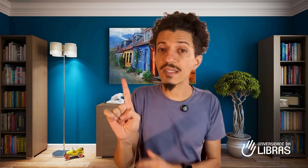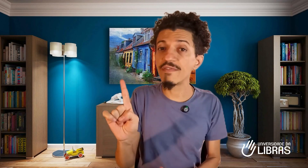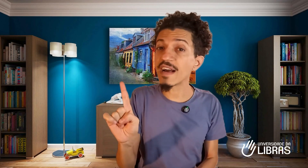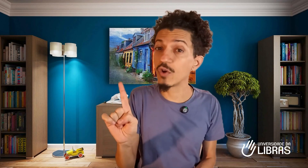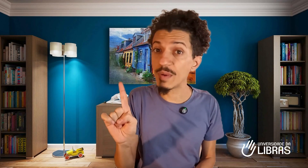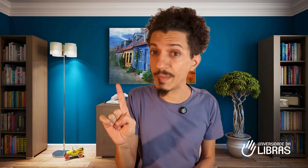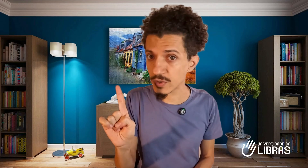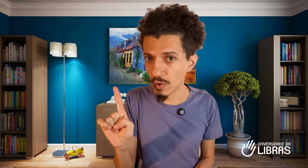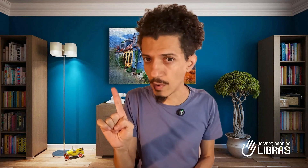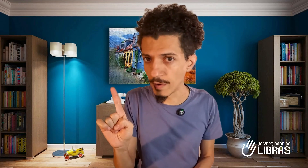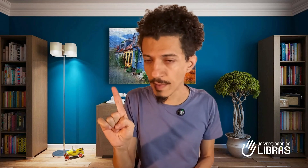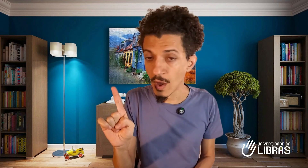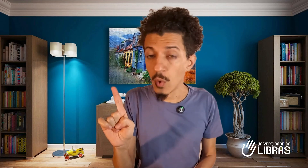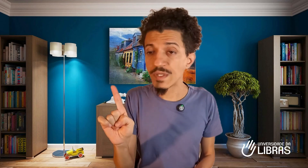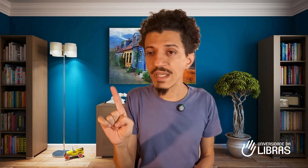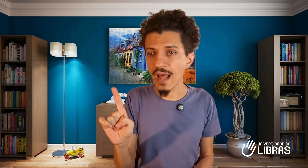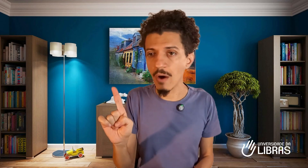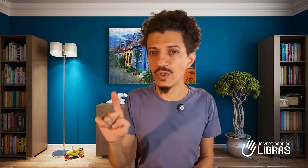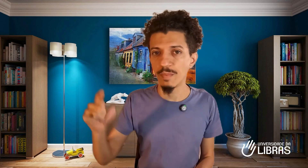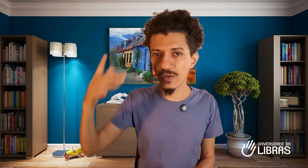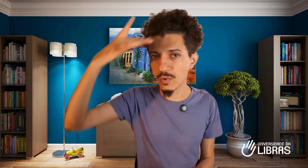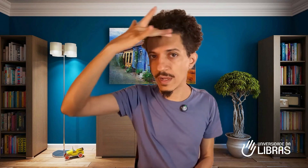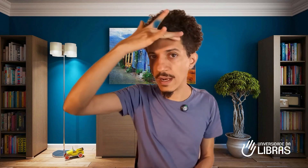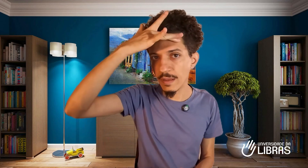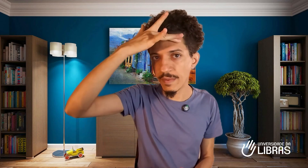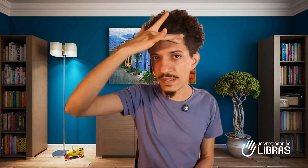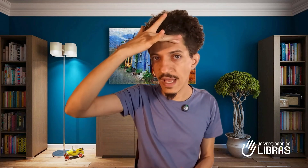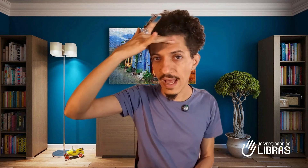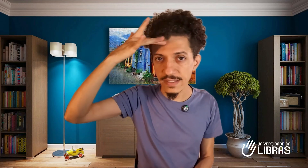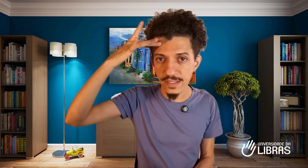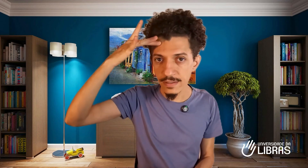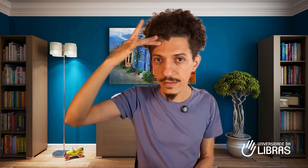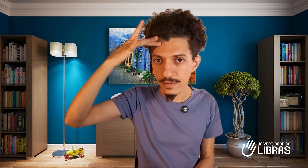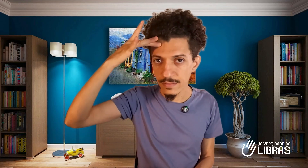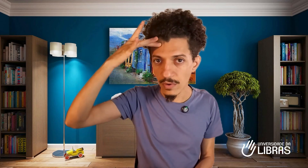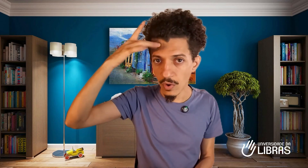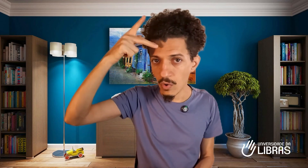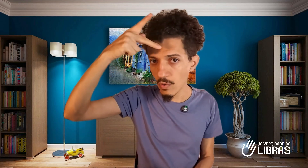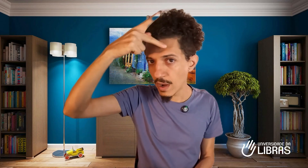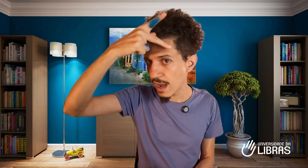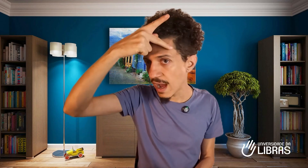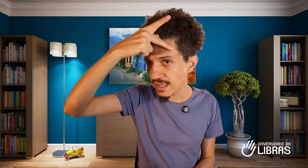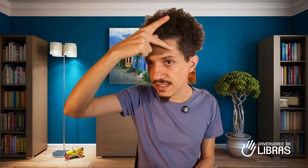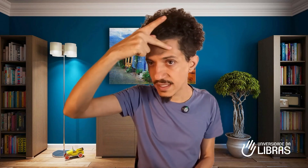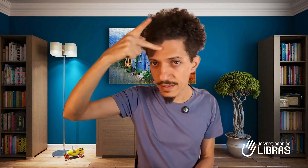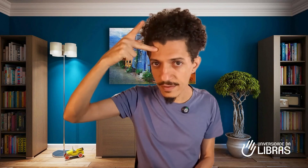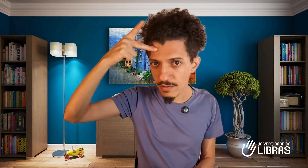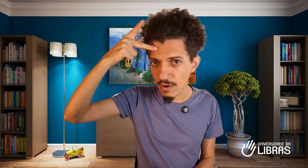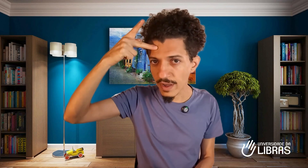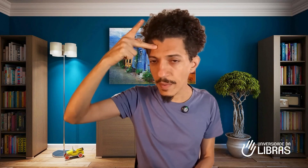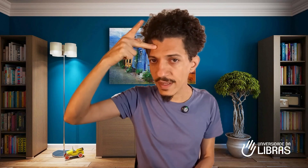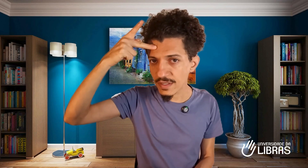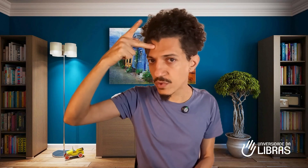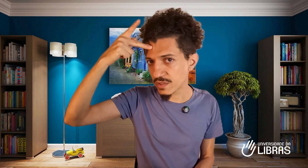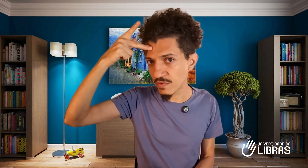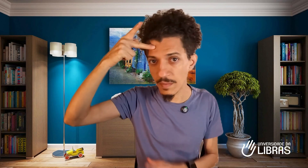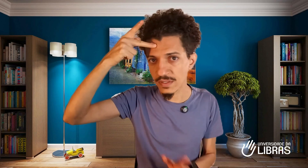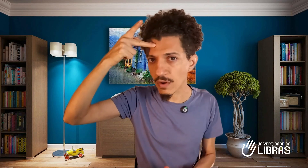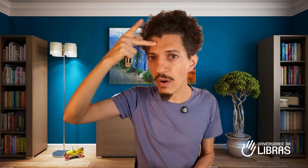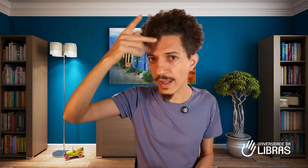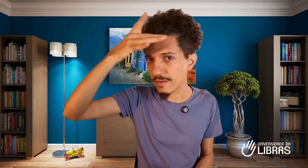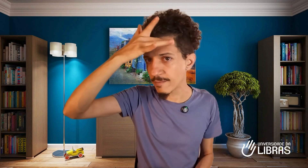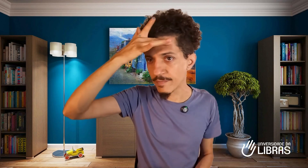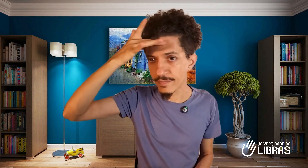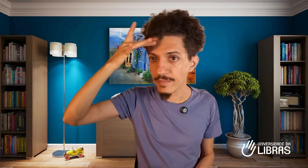um classificador para pessoa. O sinal de pessoa na Libras é assim ou assim. Qualquer uma dessas duas formas